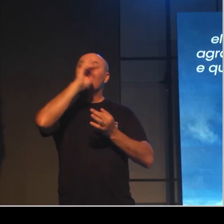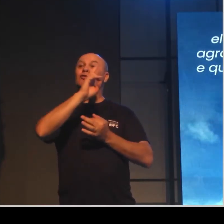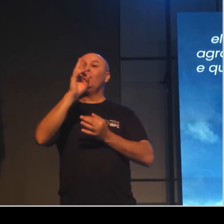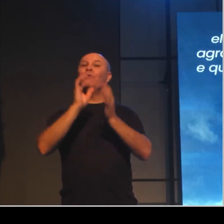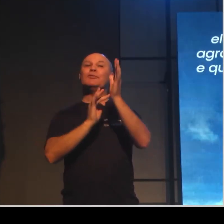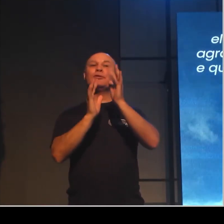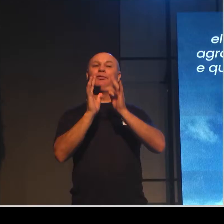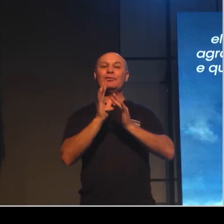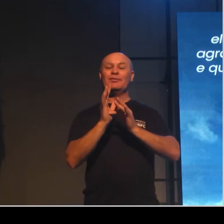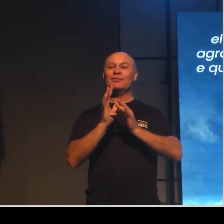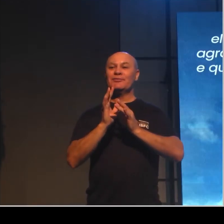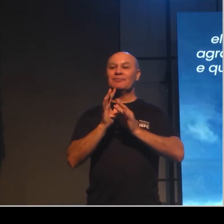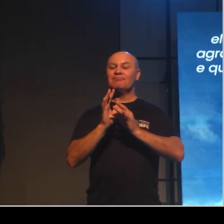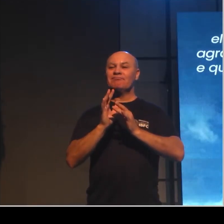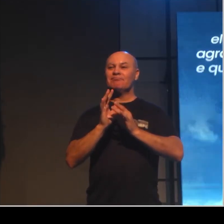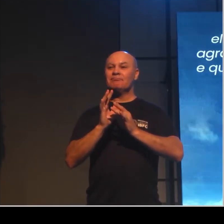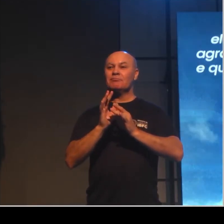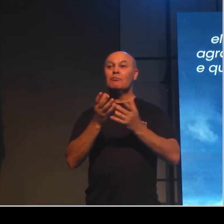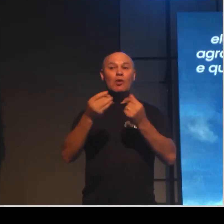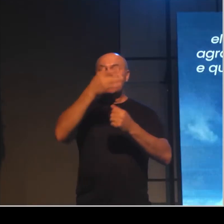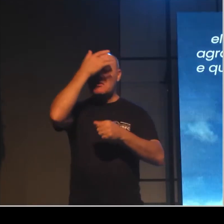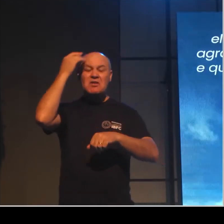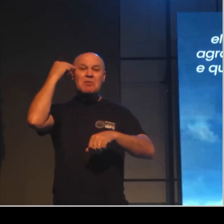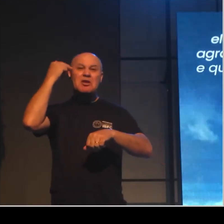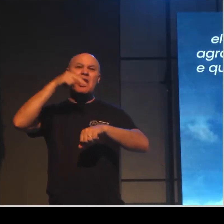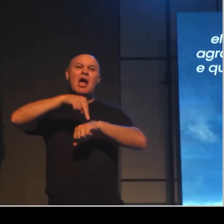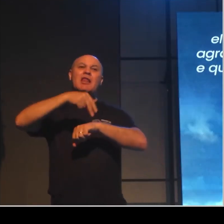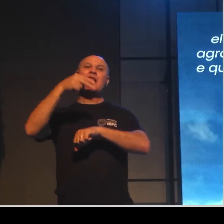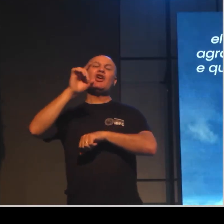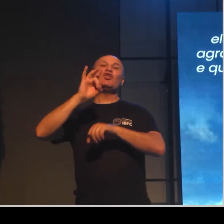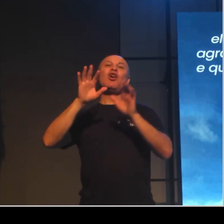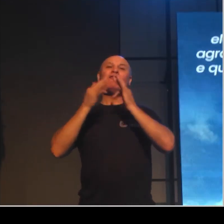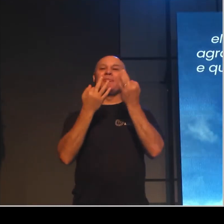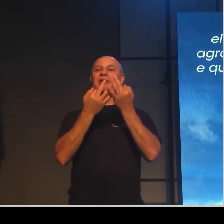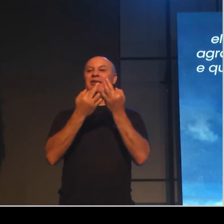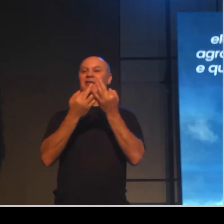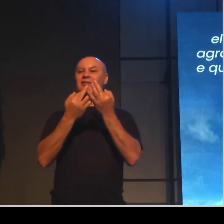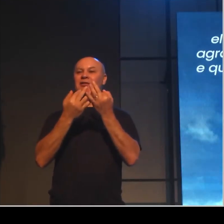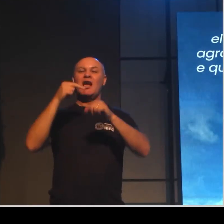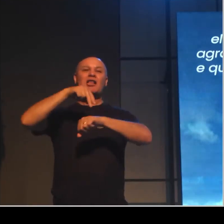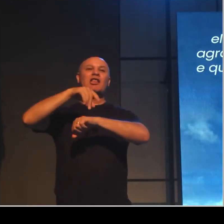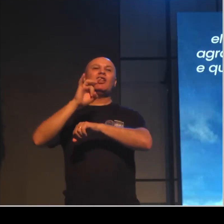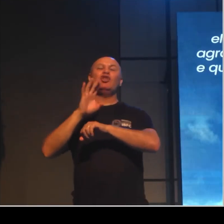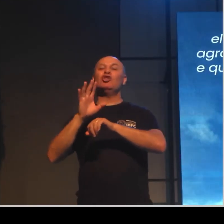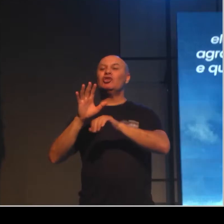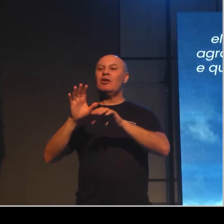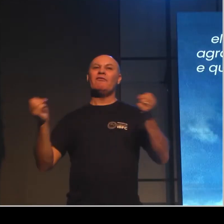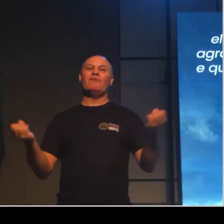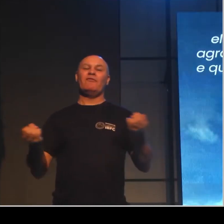sequer se voltam para Jesus. Mas o Natal, para quem conhece,